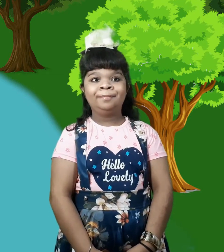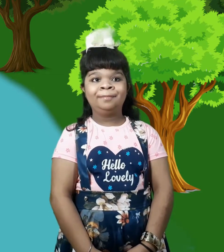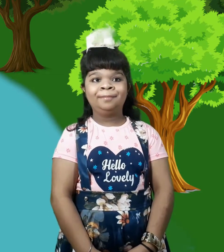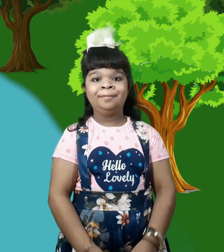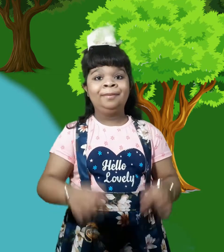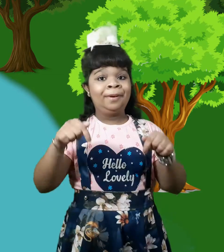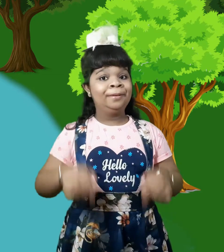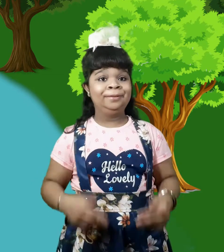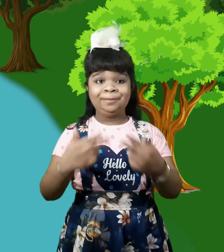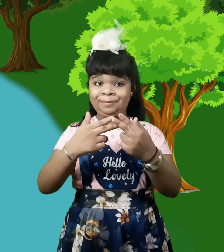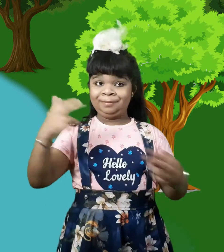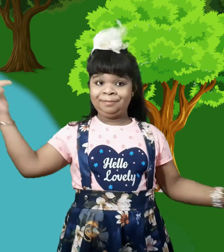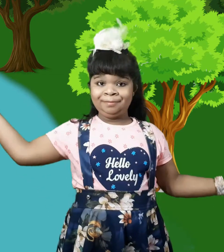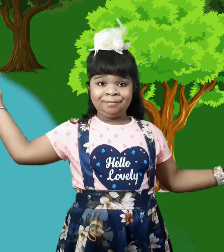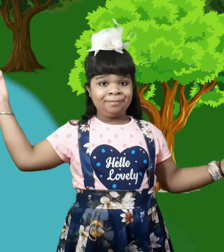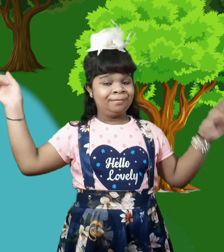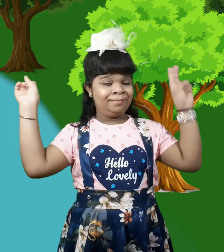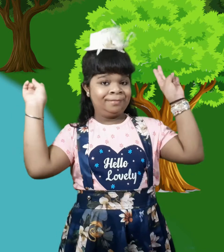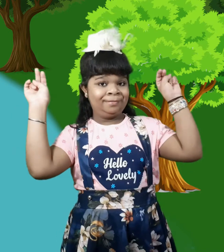आज की कहानी का शीर्षक है